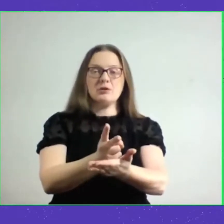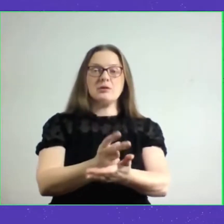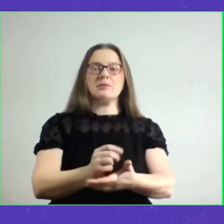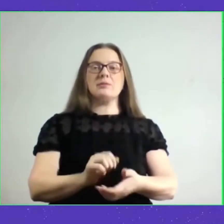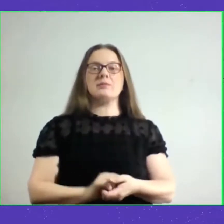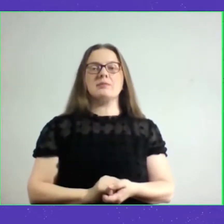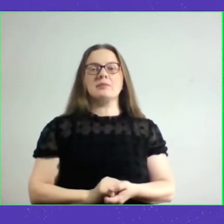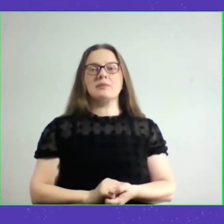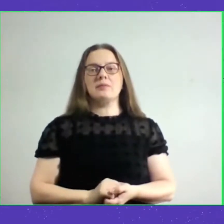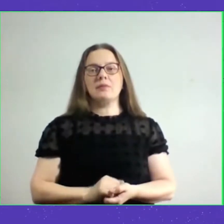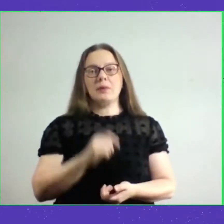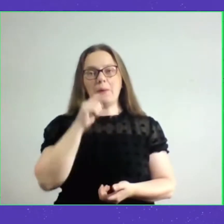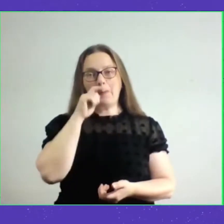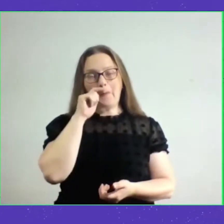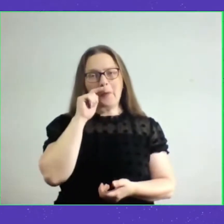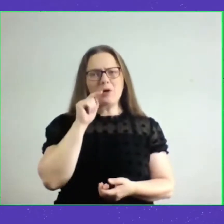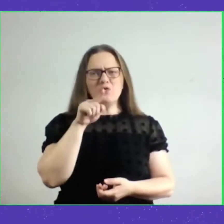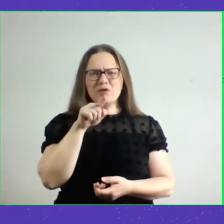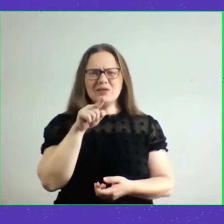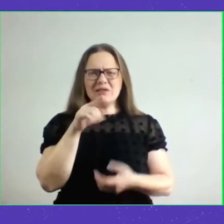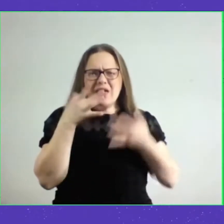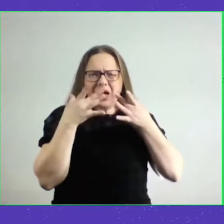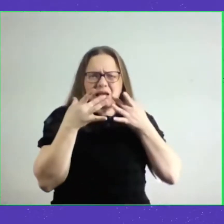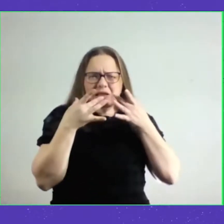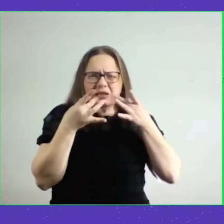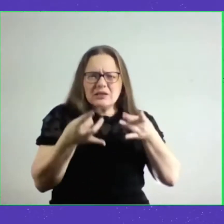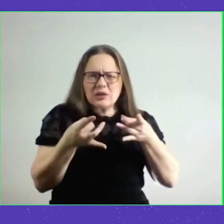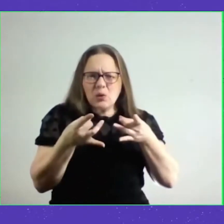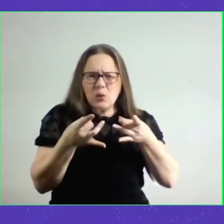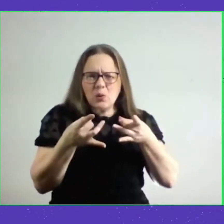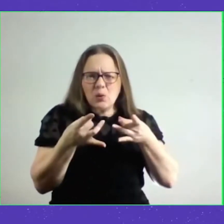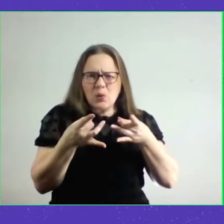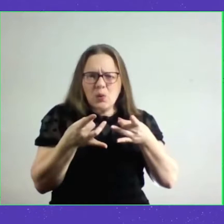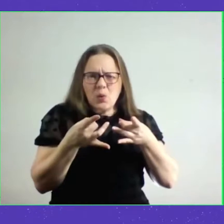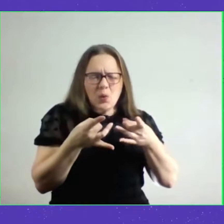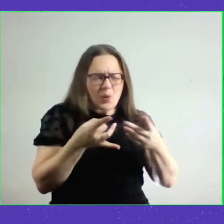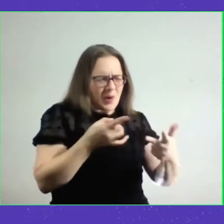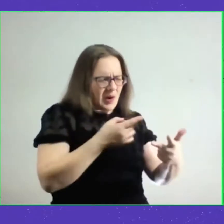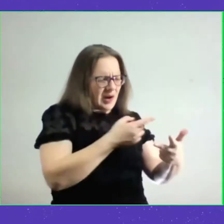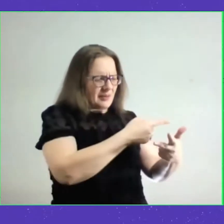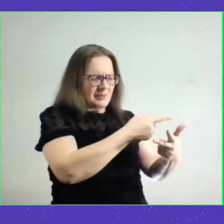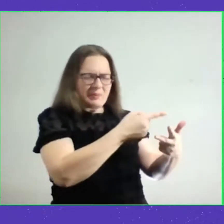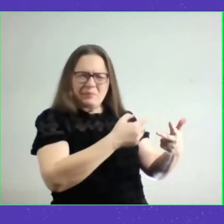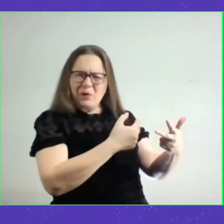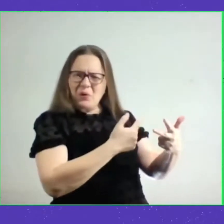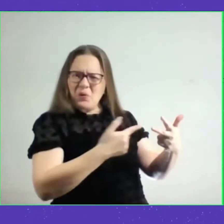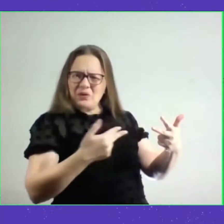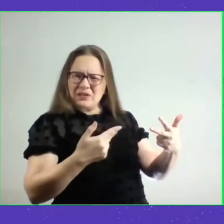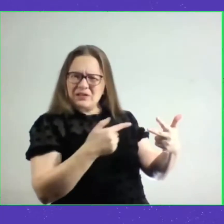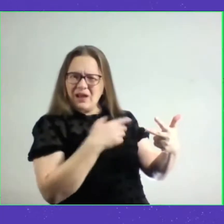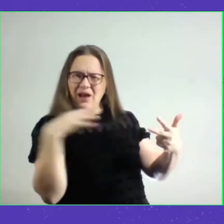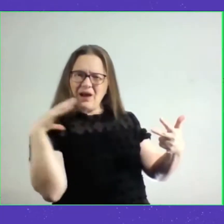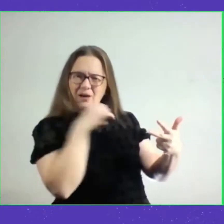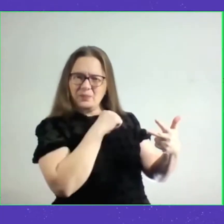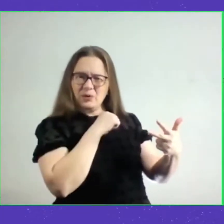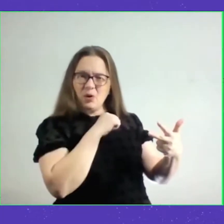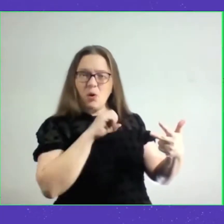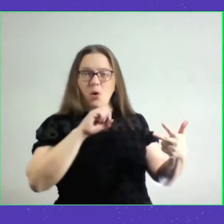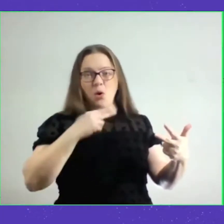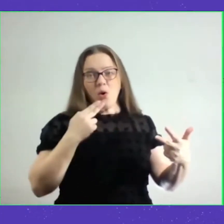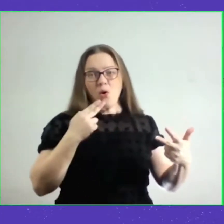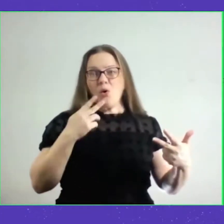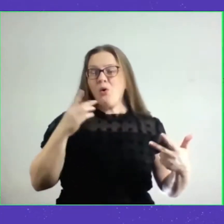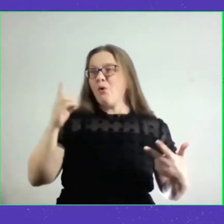vão passar, fugazes, transitórias, ou você vai dar atenção para algo vivo? Então nós vamos dar atenção